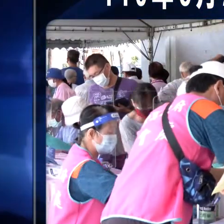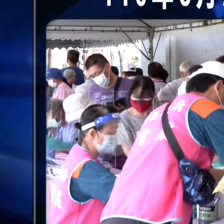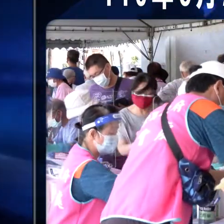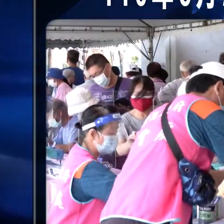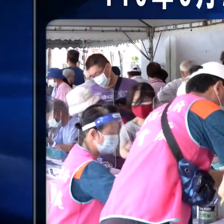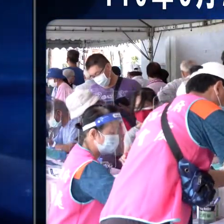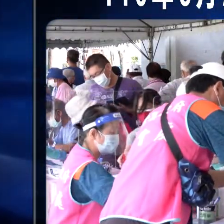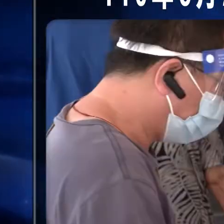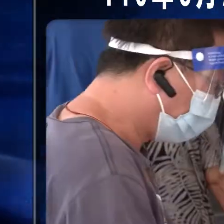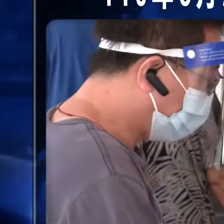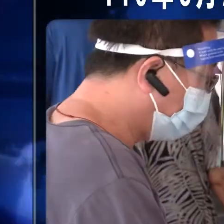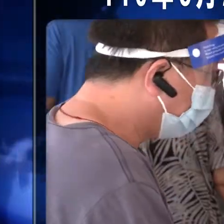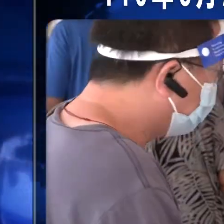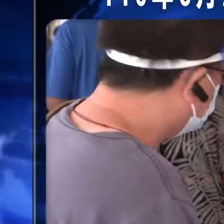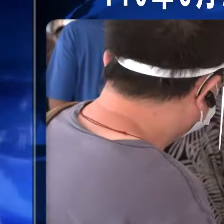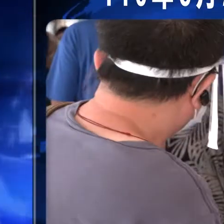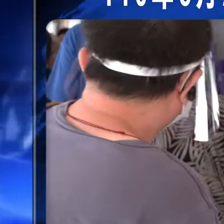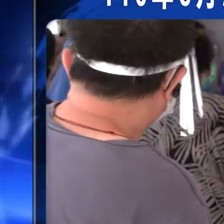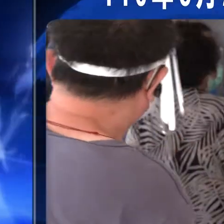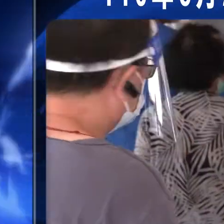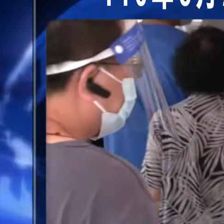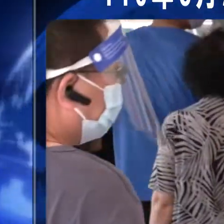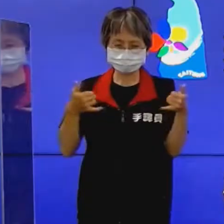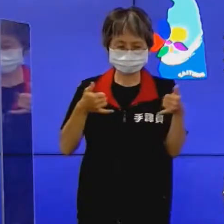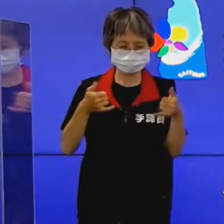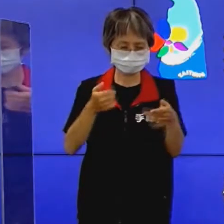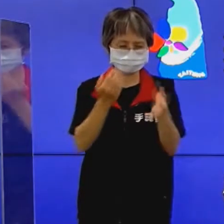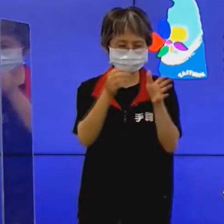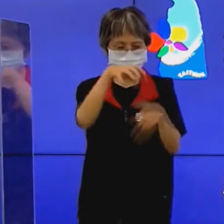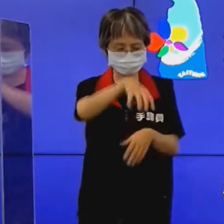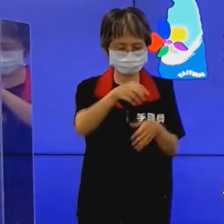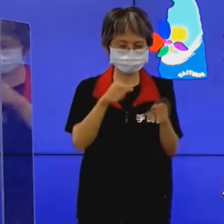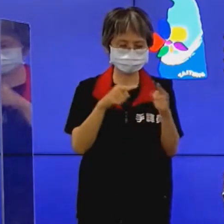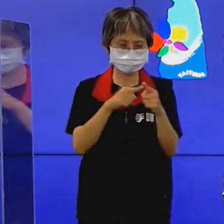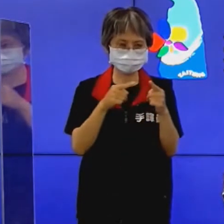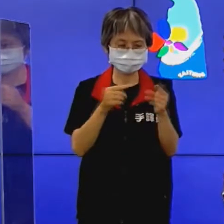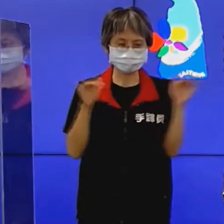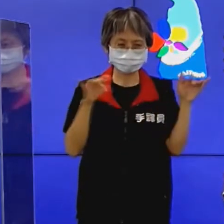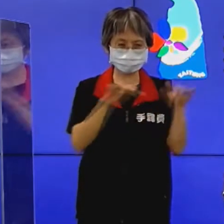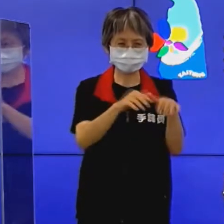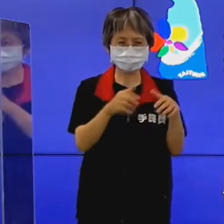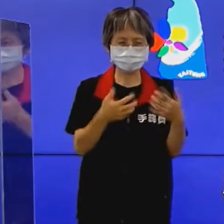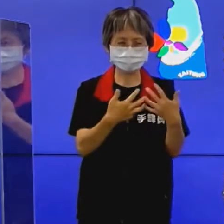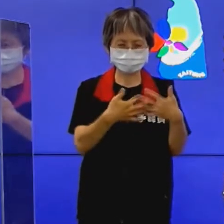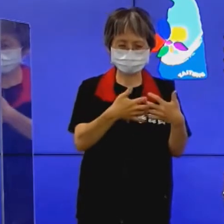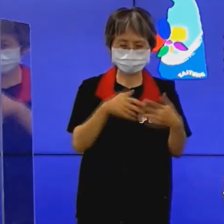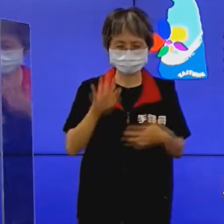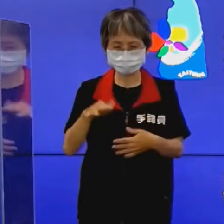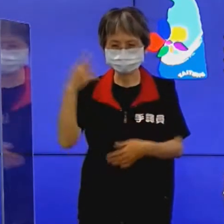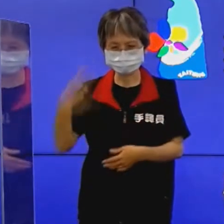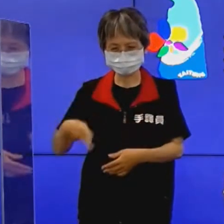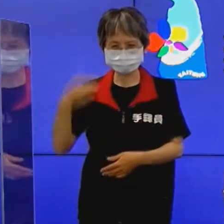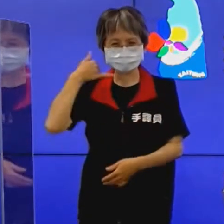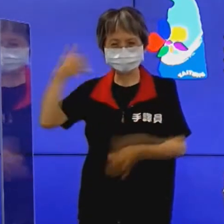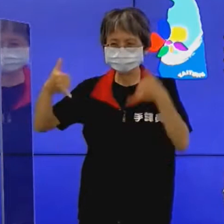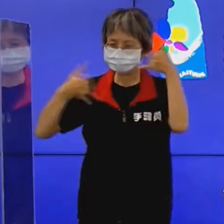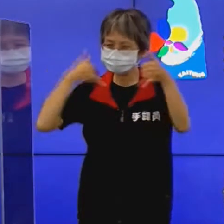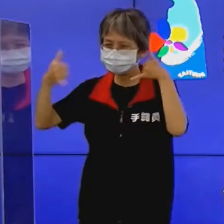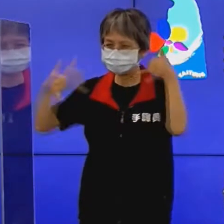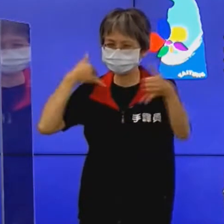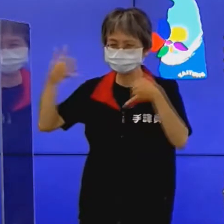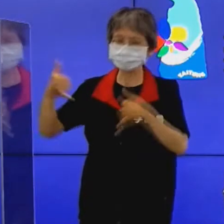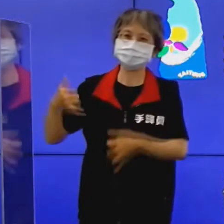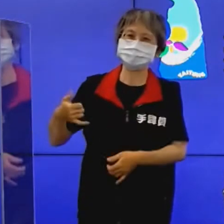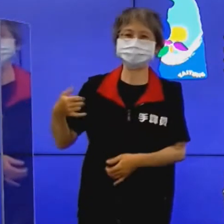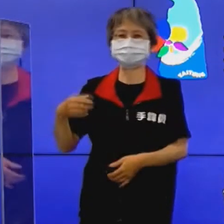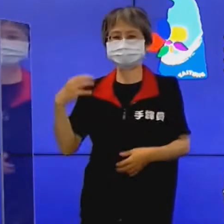过50%，部分乡镇甚至达到额满。 我们临时加装了好几条的临时的电话线，仍然无